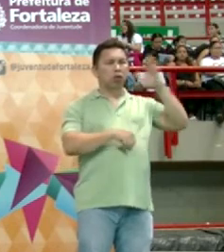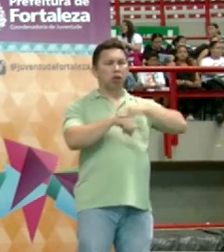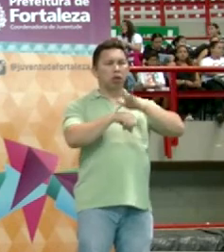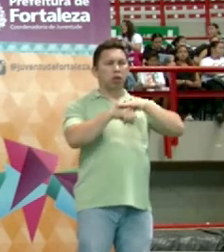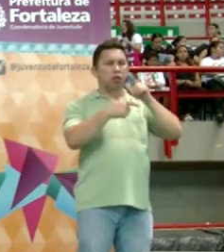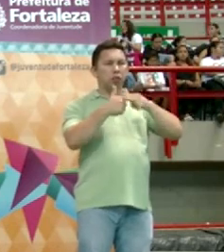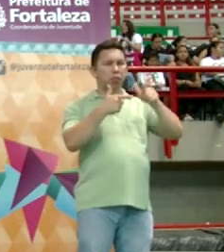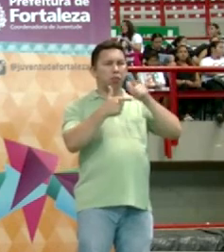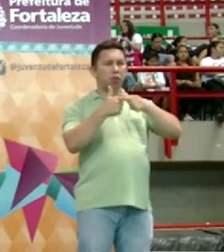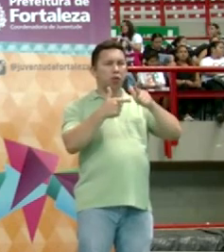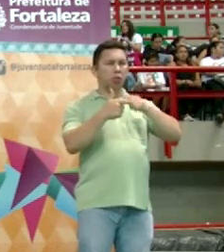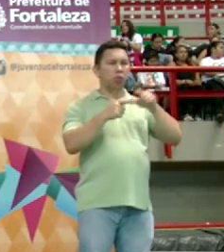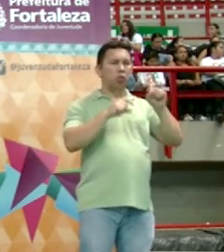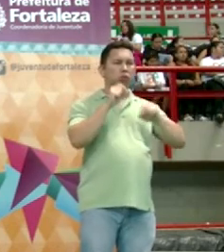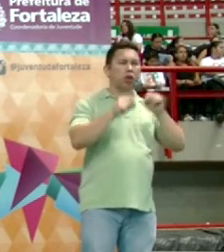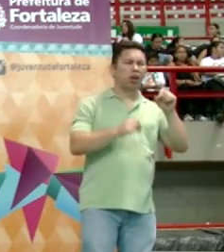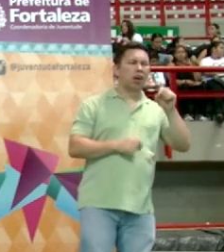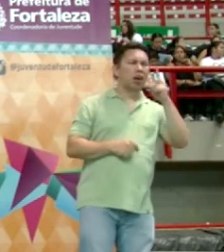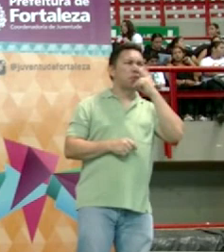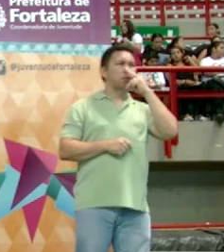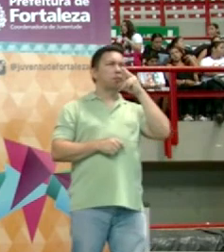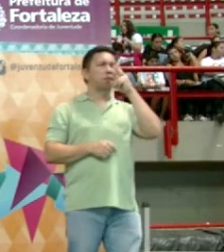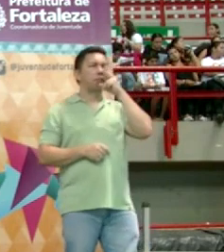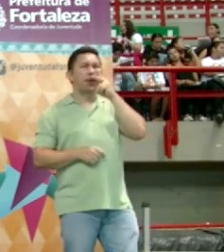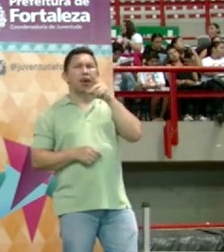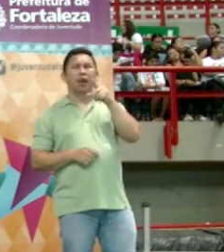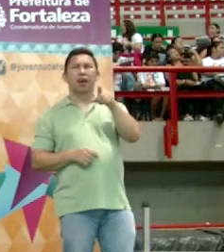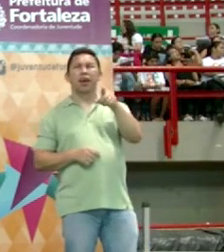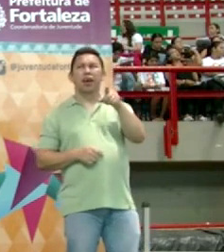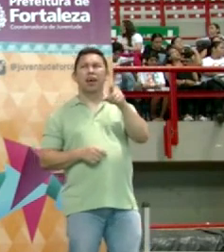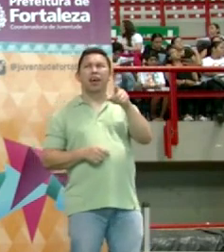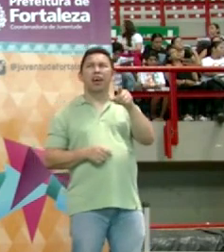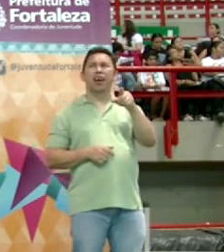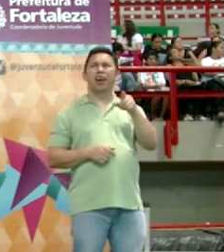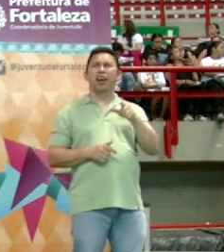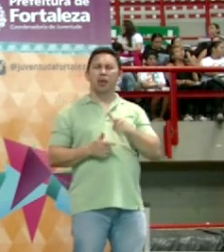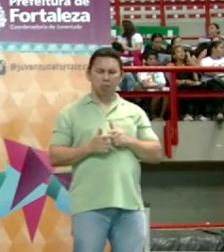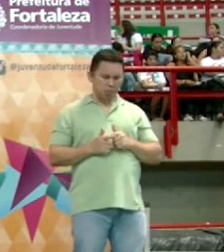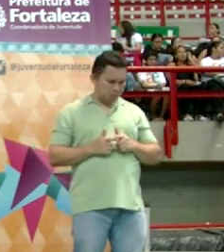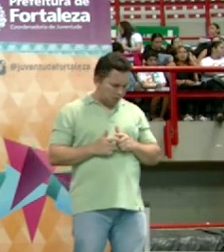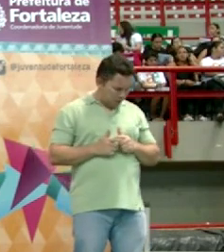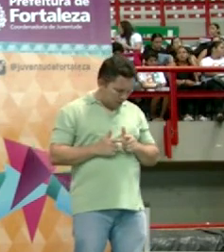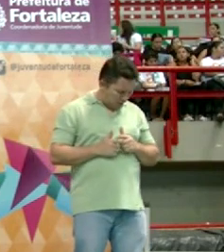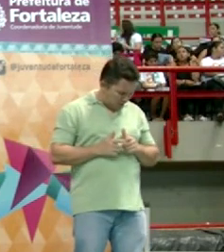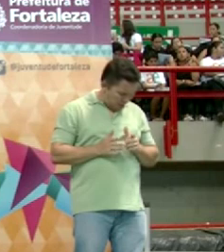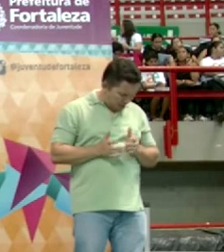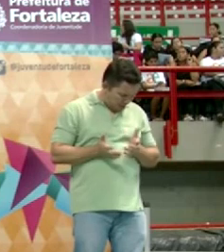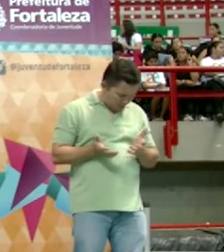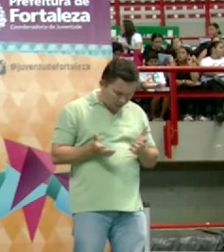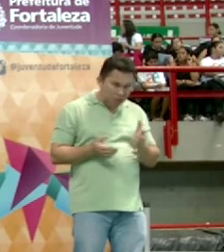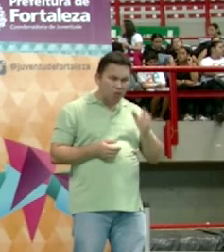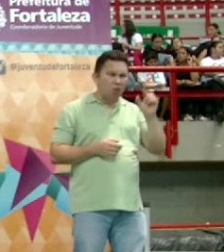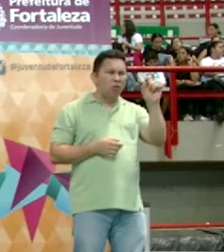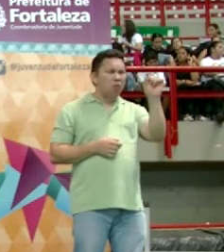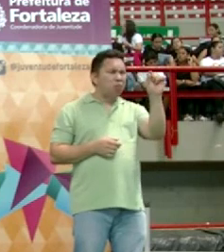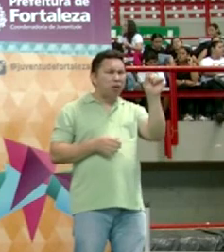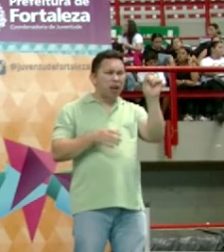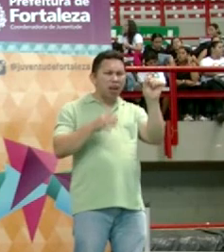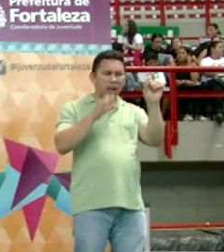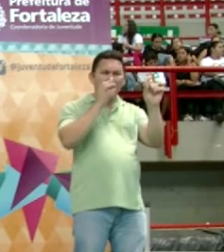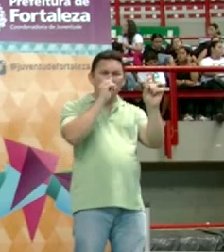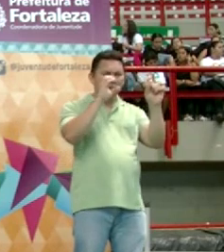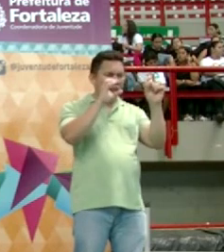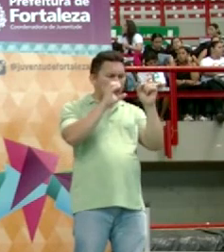lá que deu tipo que fosse um problema, como fosse um bichinho que deu na